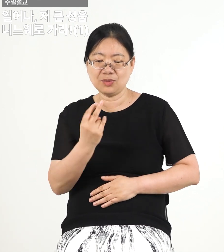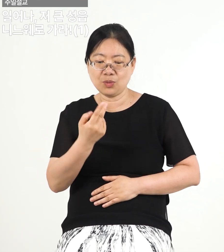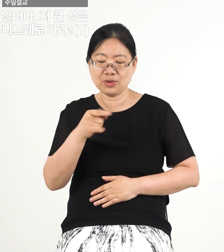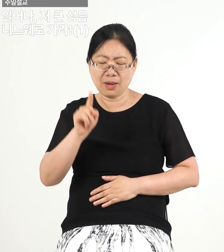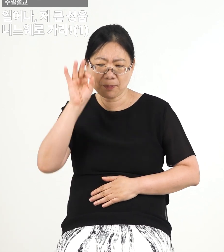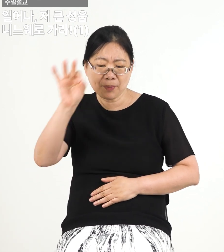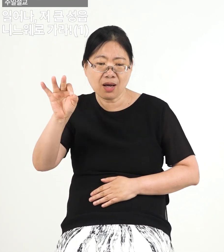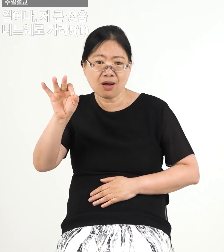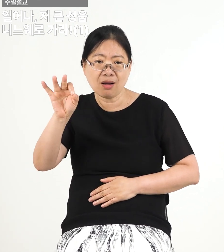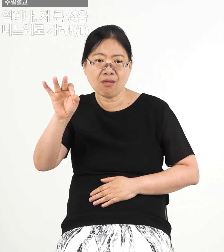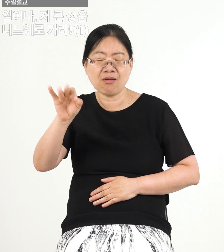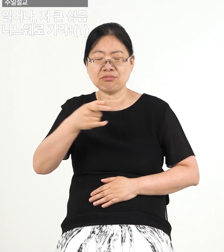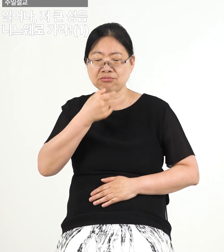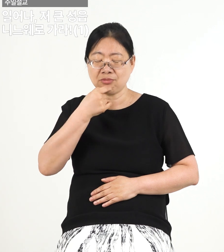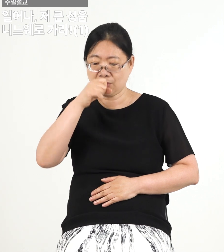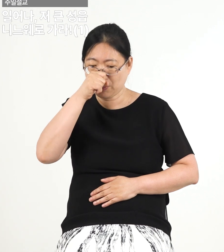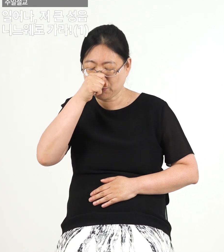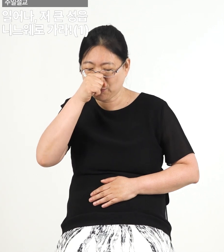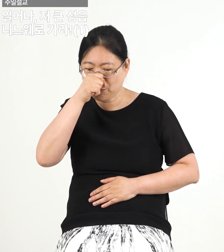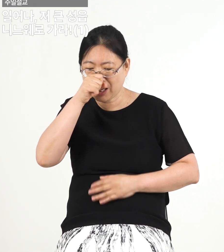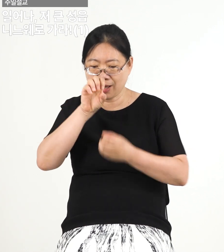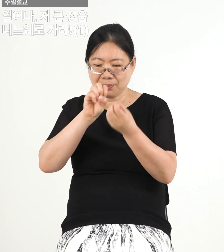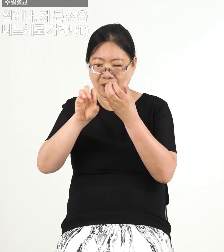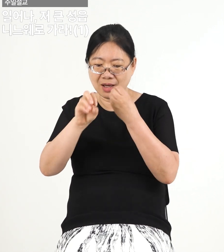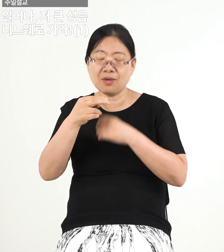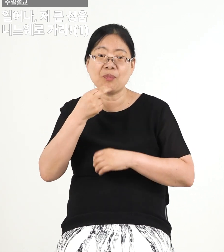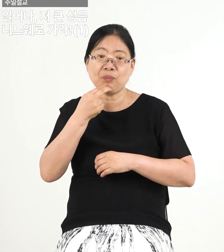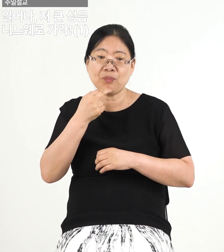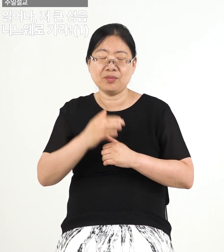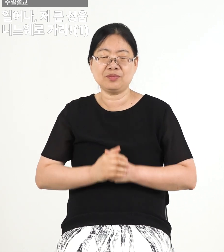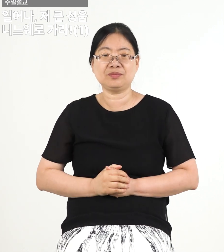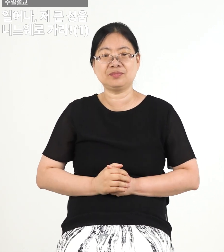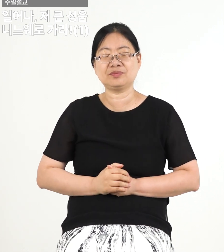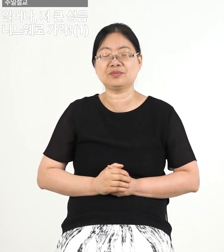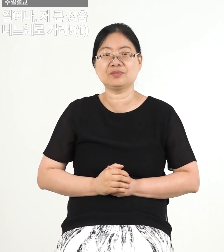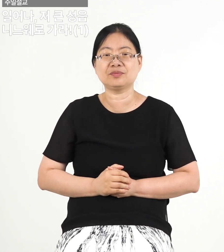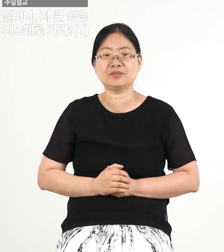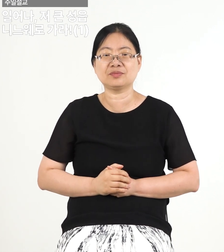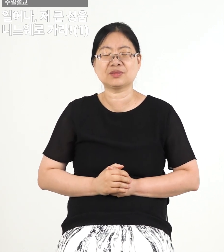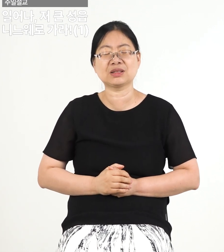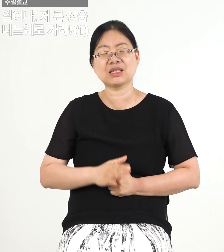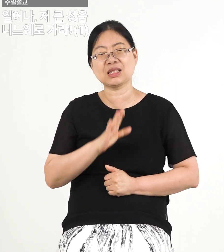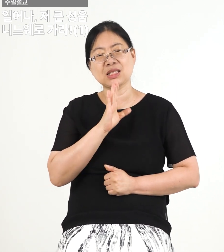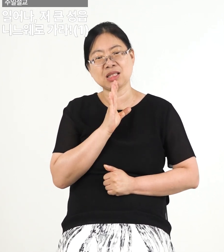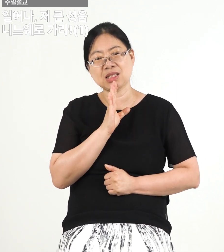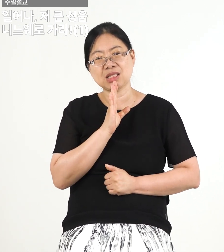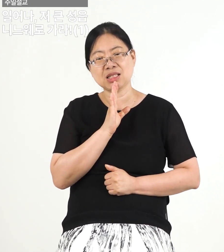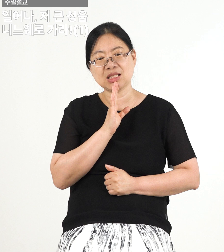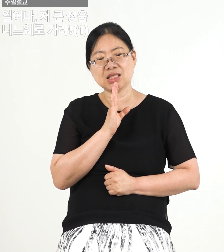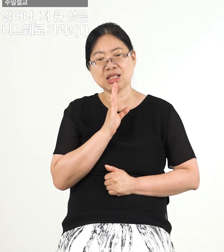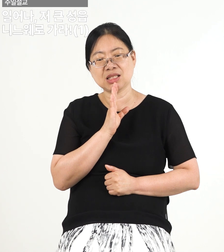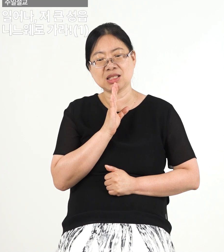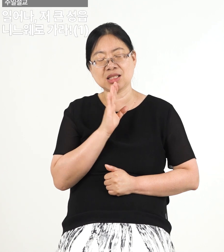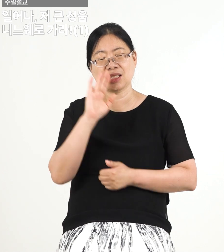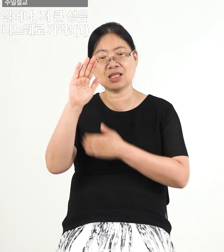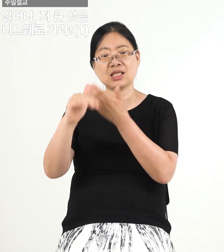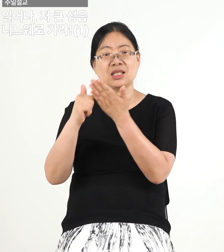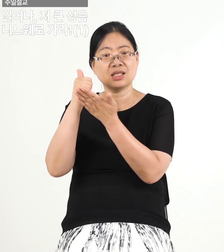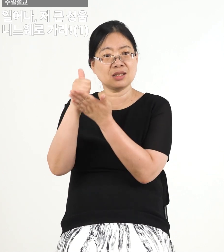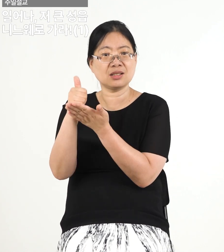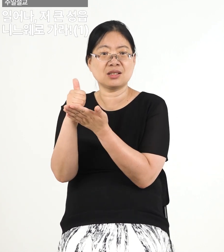요나는 뭐 싫다 좋다 반응이 없어요. 이건 진짜 아닐 말로